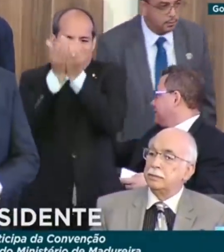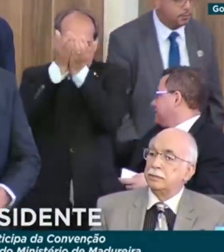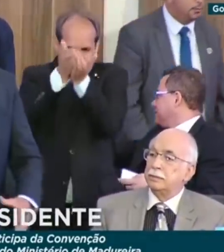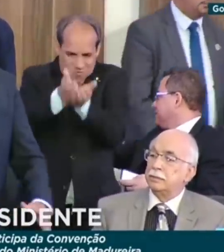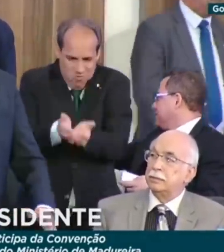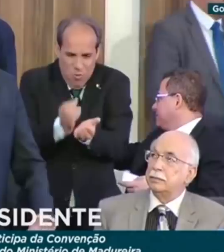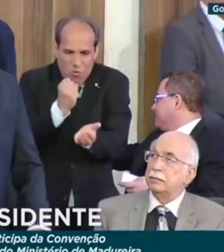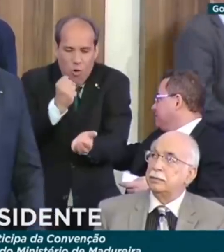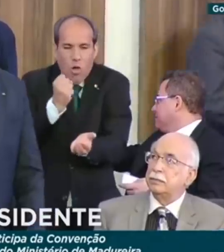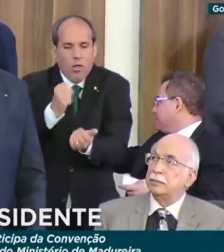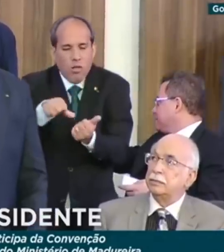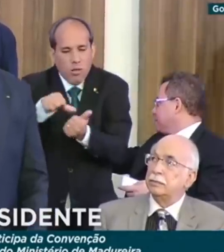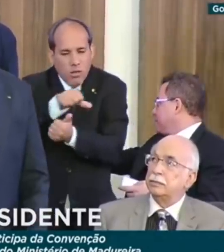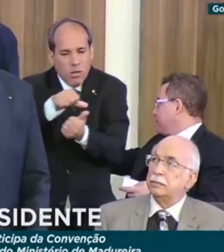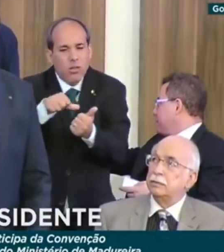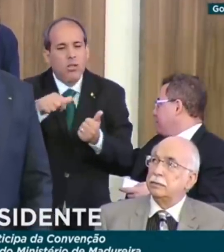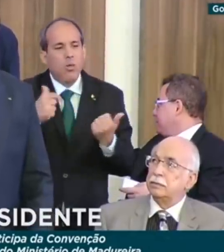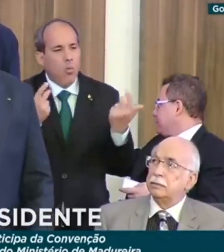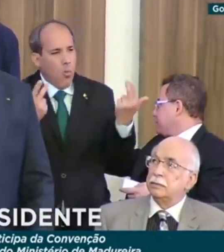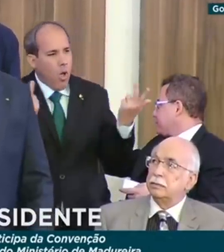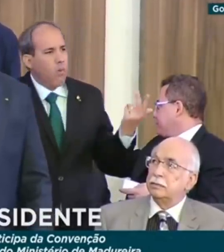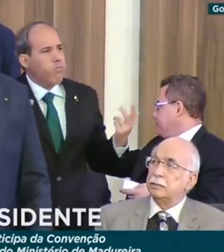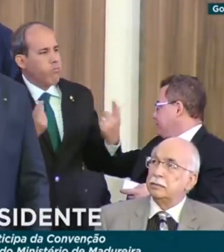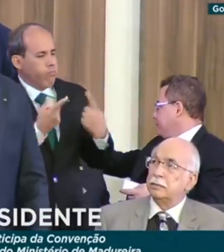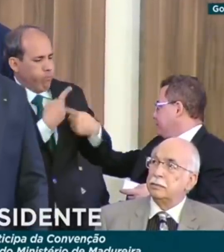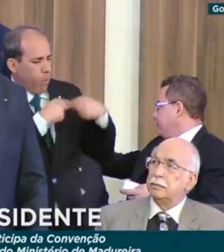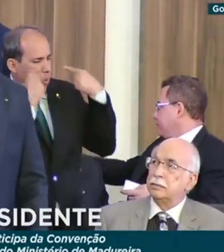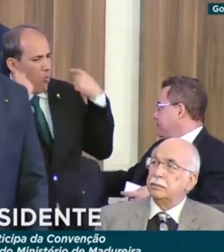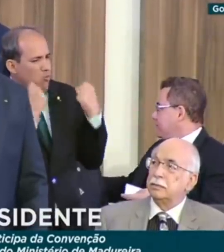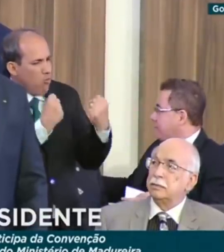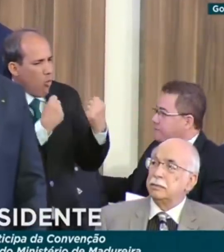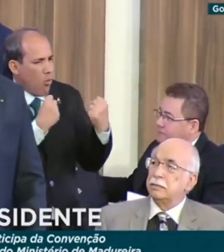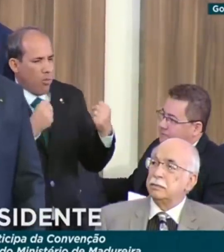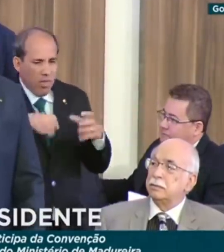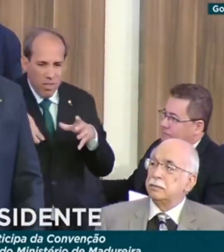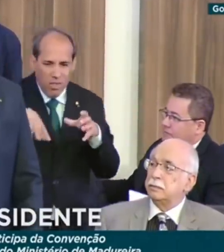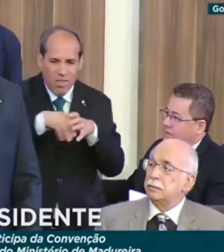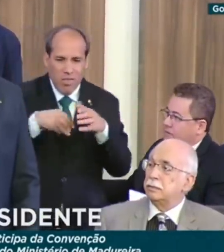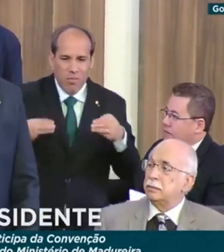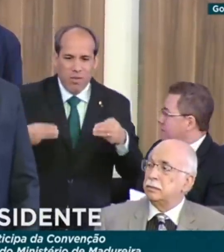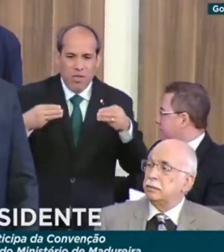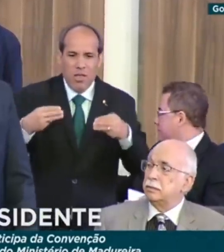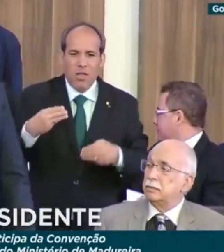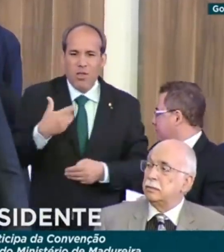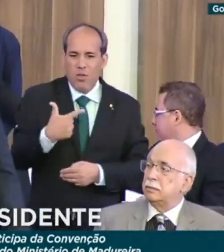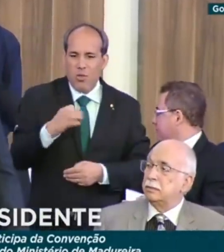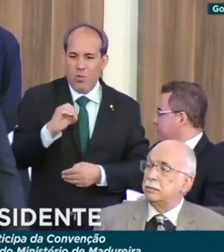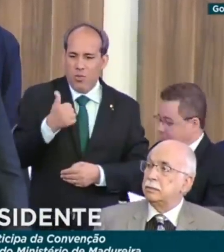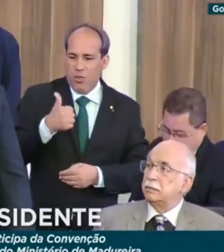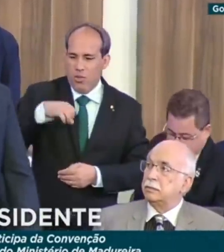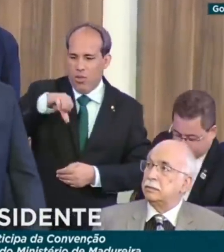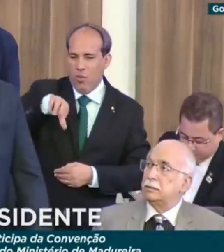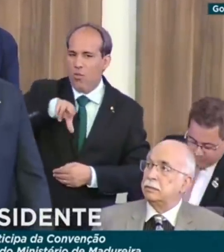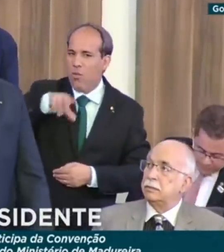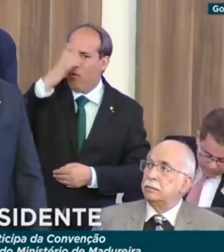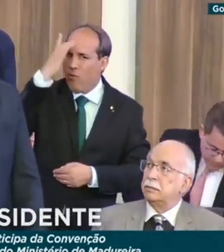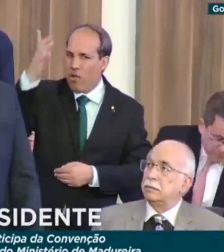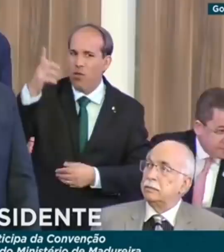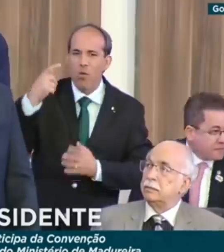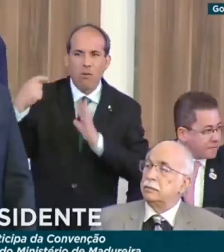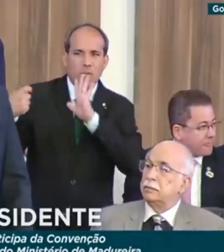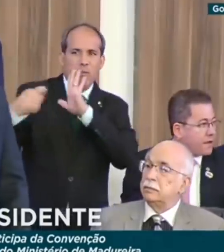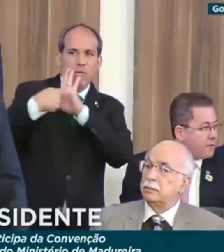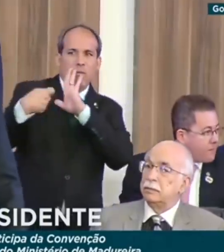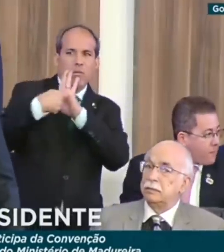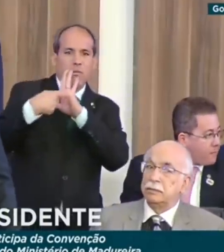Assumimos, montamos o ministério. Não foi fácil 2019. As pressões por cargos, por bancos